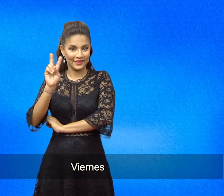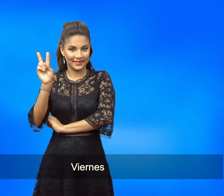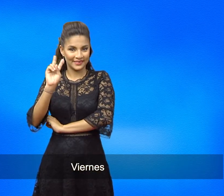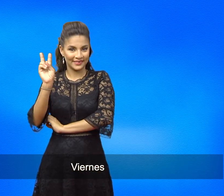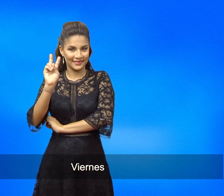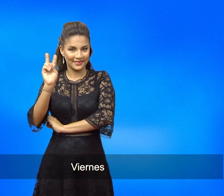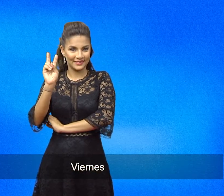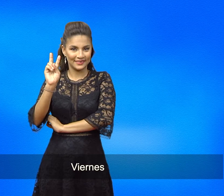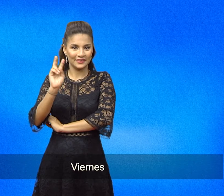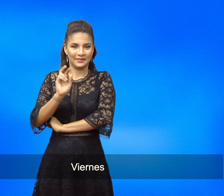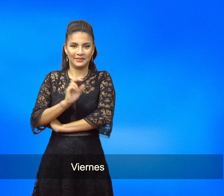viernes